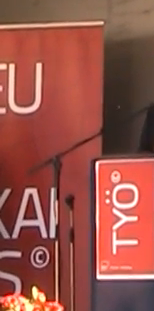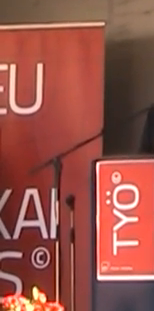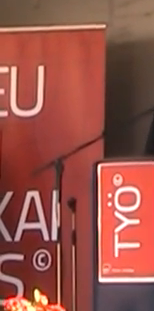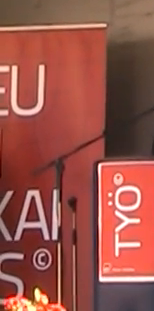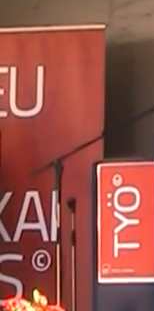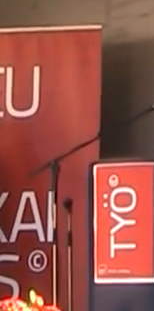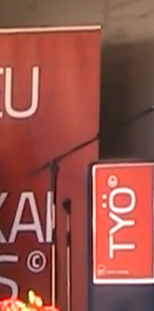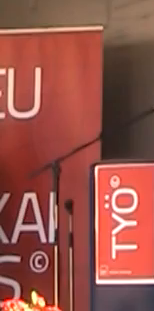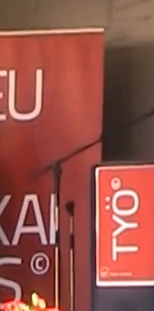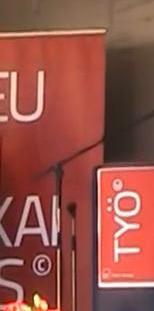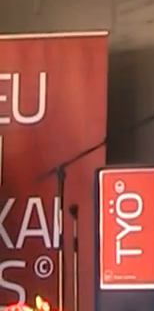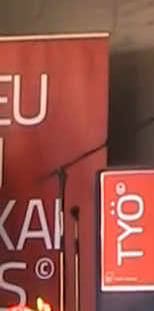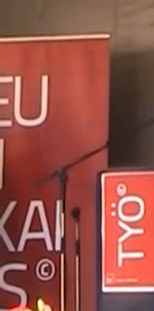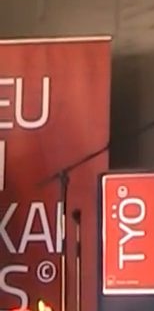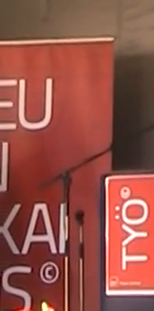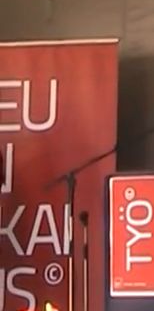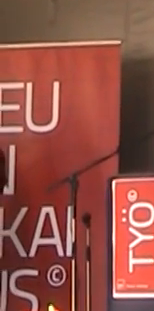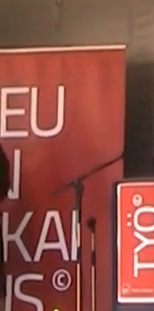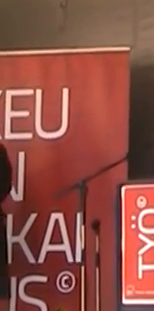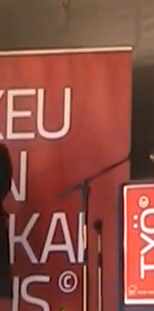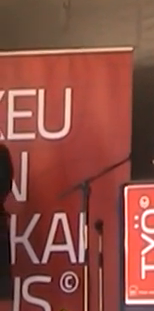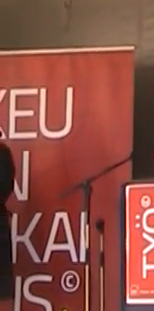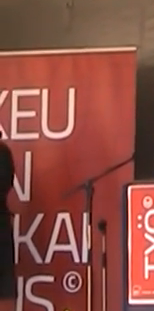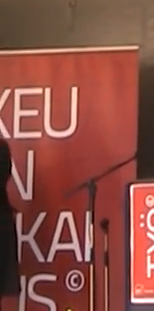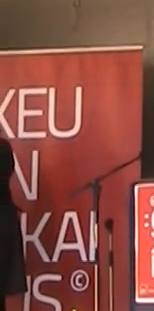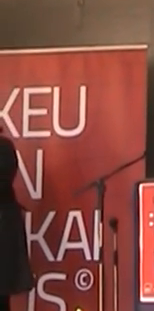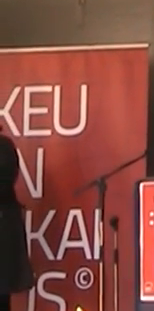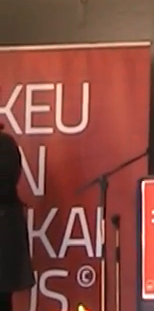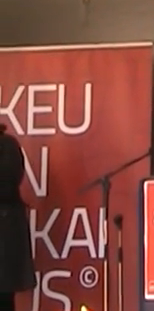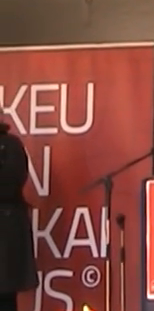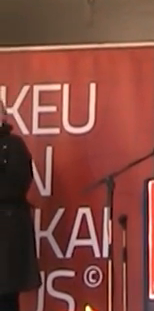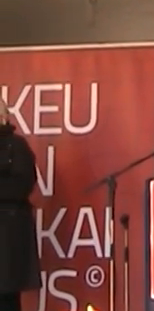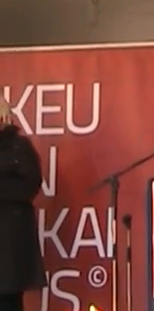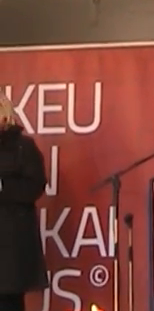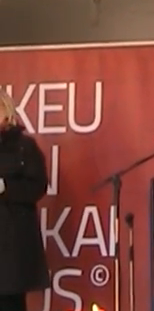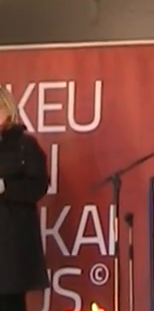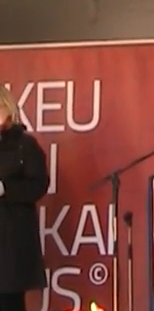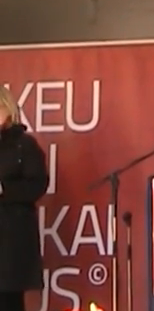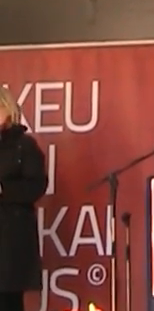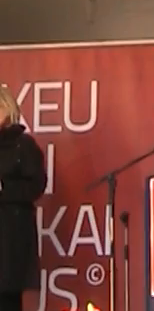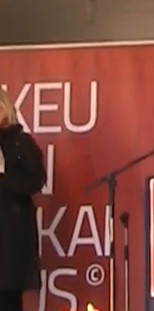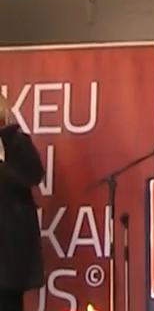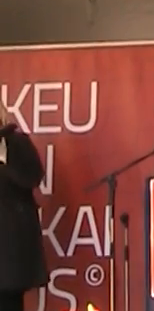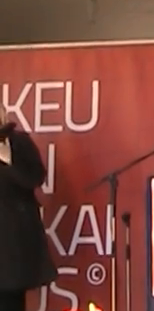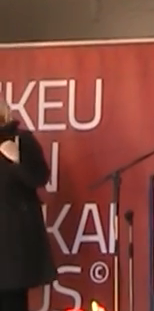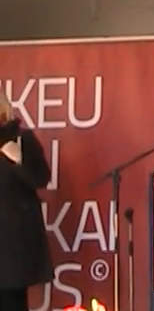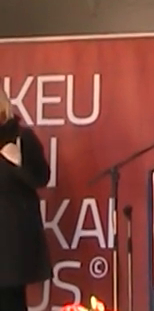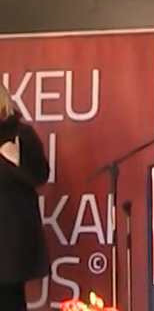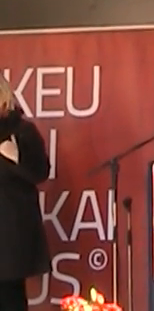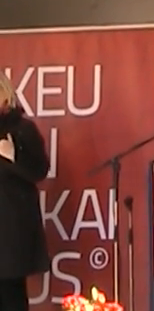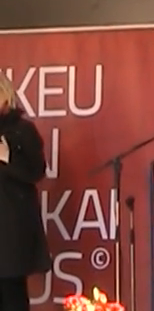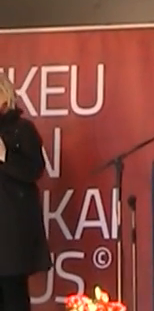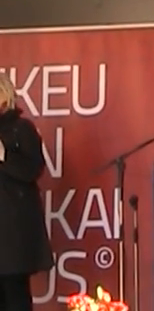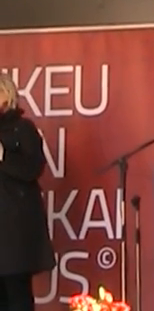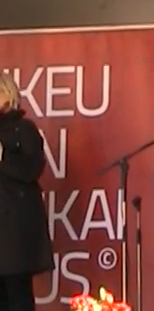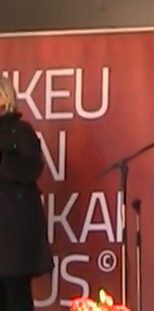Yhteiskuntatakuun tarkoituksena ja tavoitteena on se, että jokaiselle alle 25-vuotiaalle nuorelle tai opintonsa päättäneelle